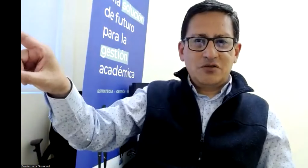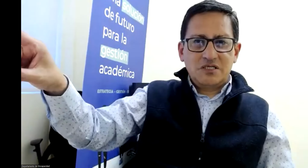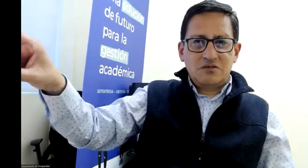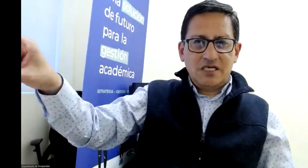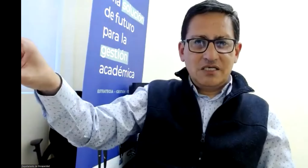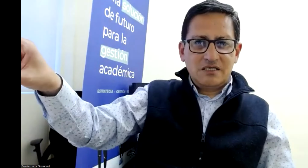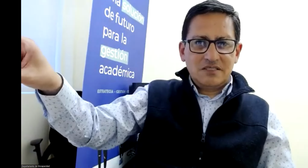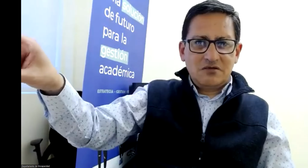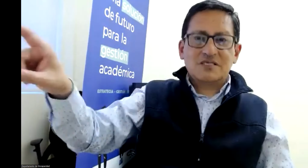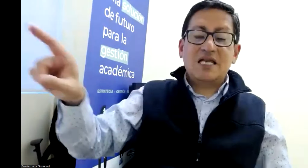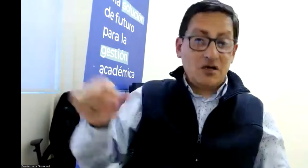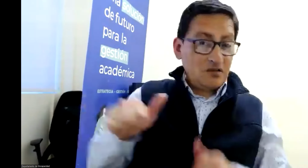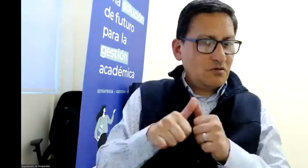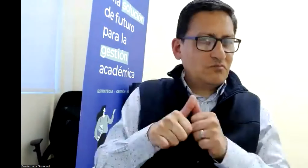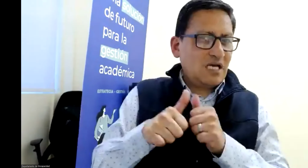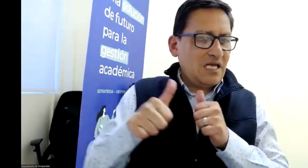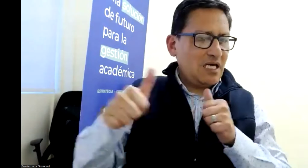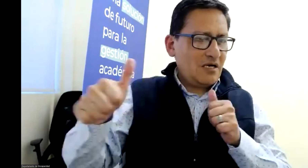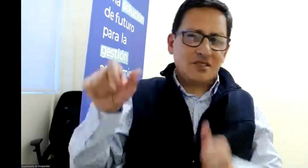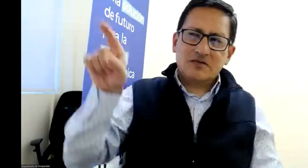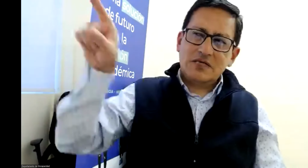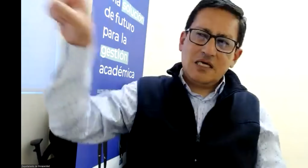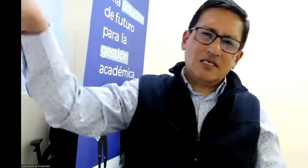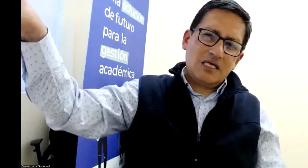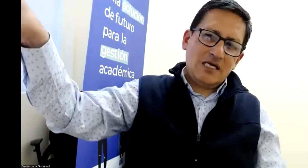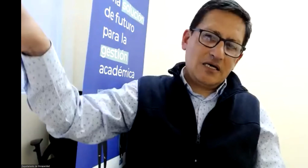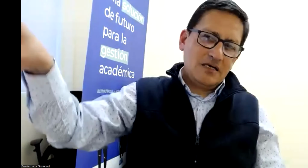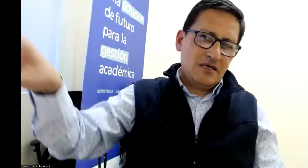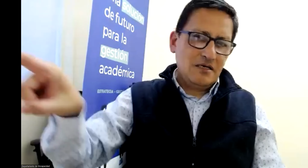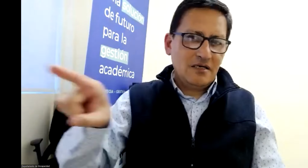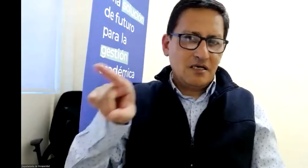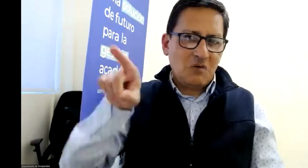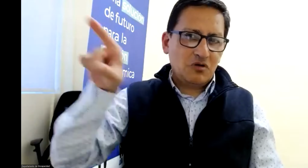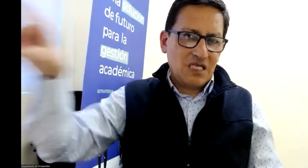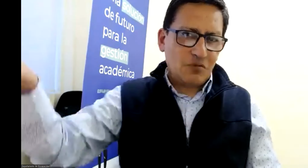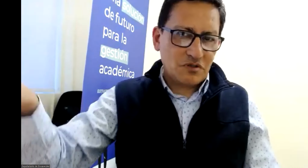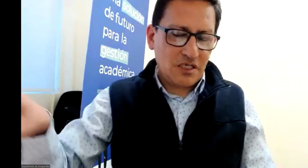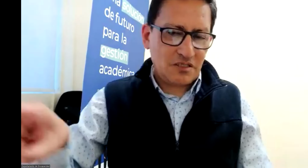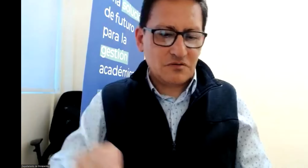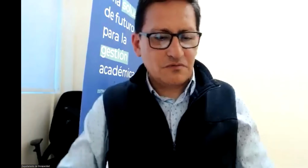manito cierto y ahí cierto está lejos cierto está lejos cierto esa de allá apuntamos eso